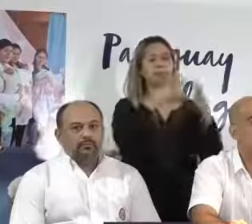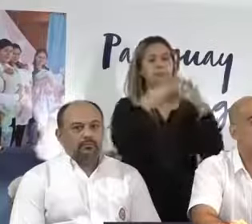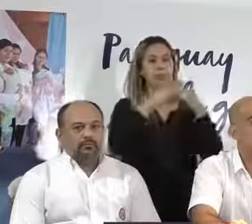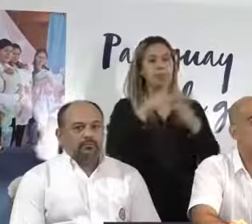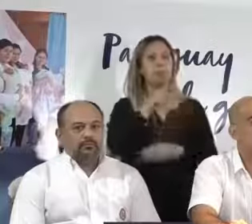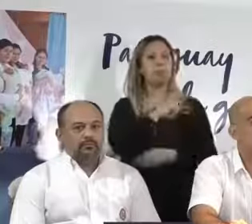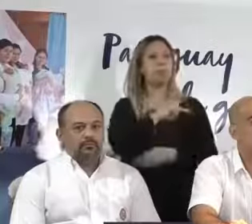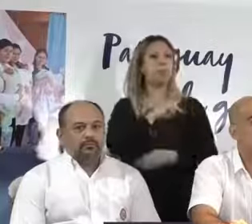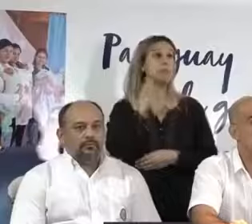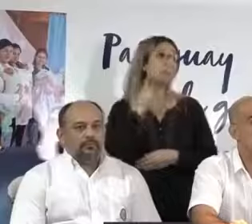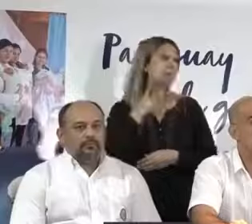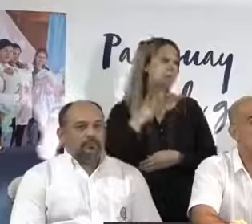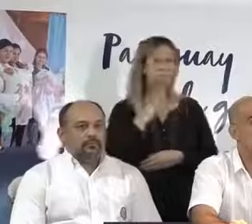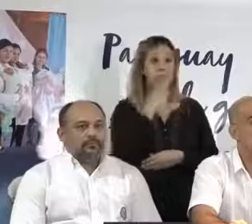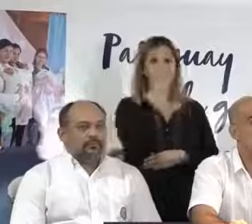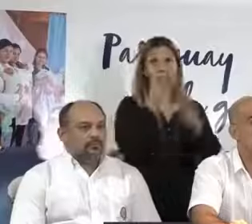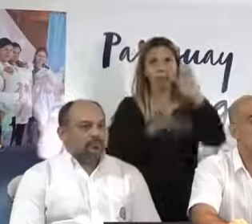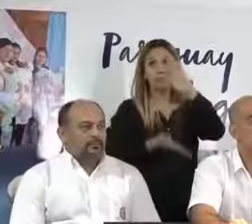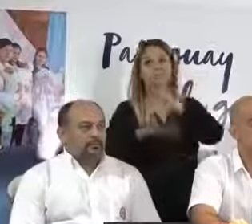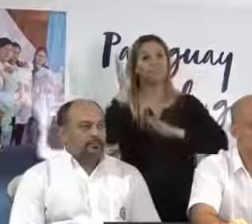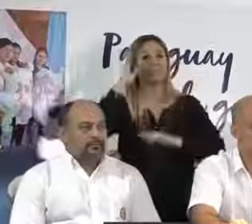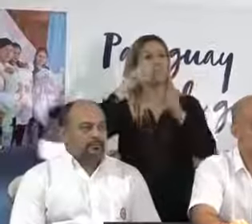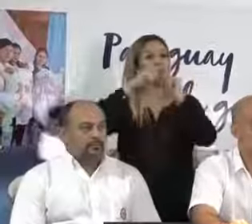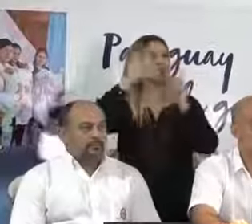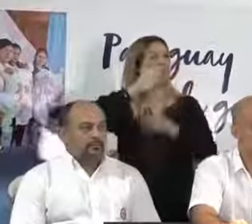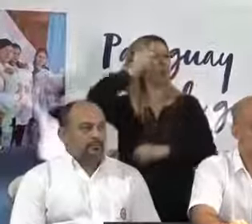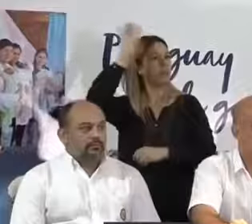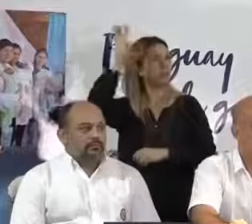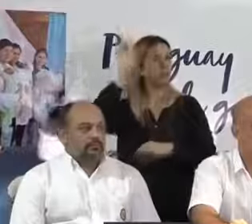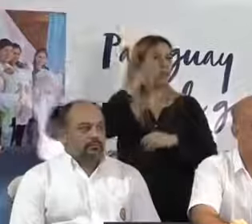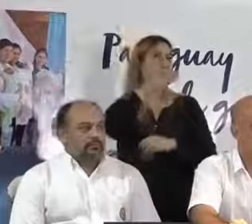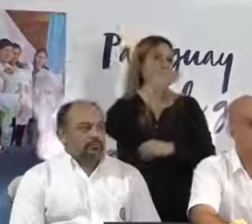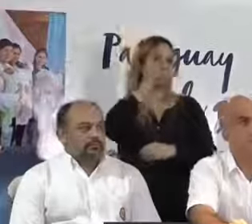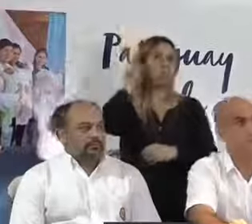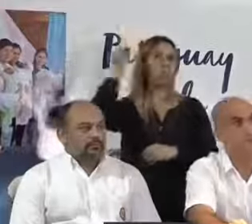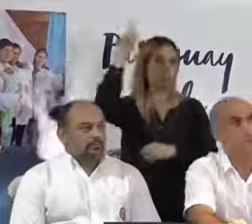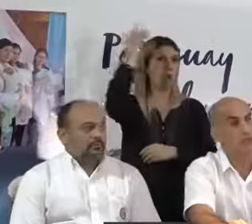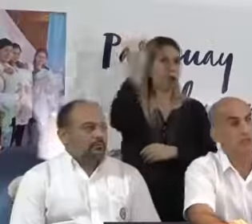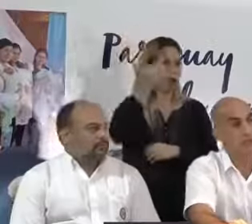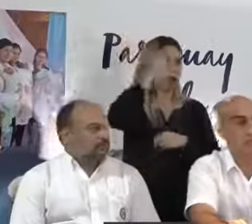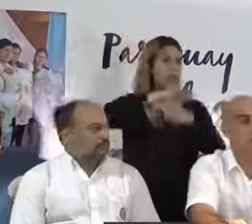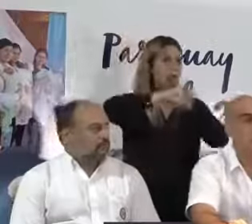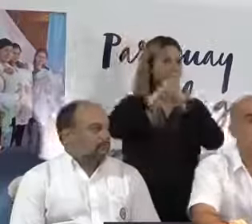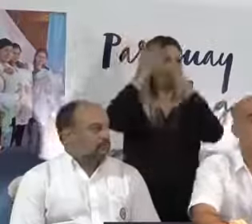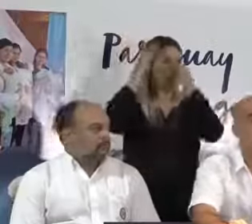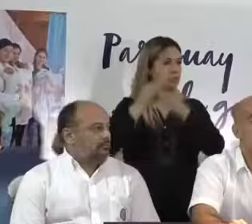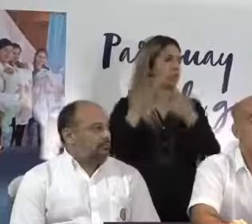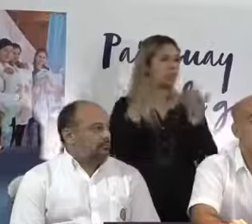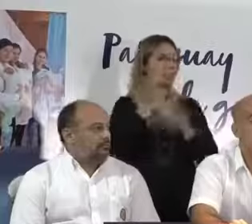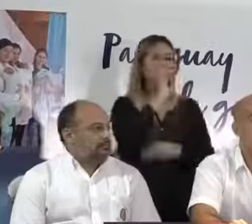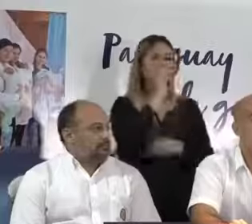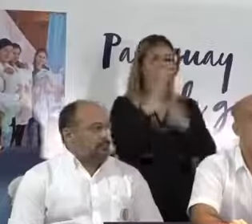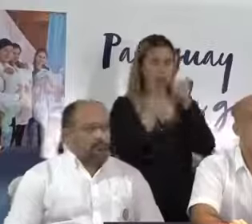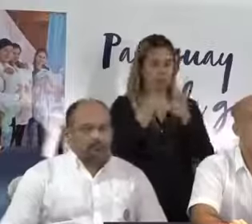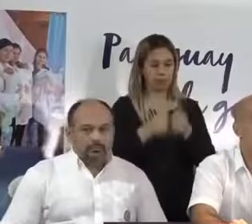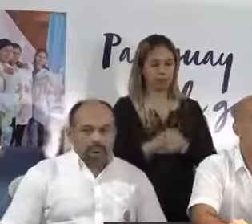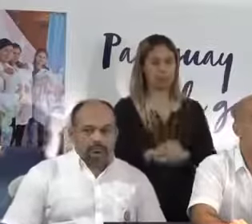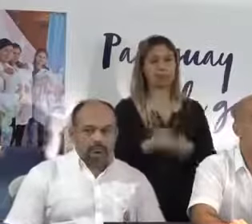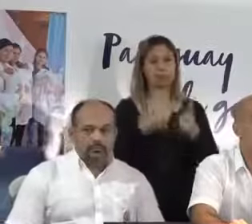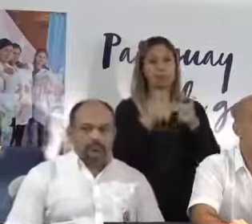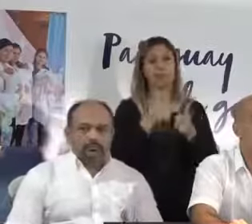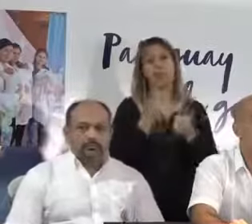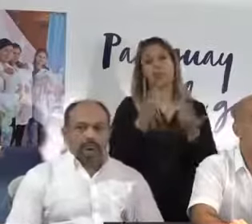ir al exterior, ¿cuál es la recomendación, especialmente a los países que tienen casos confirmados también? Bueno, debemos tener